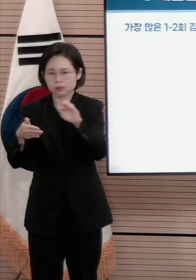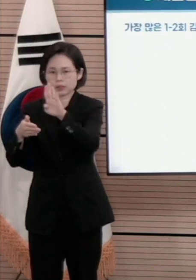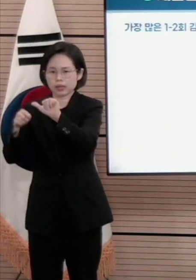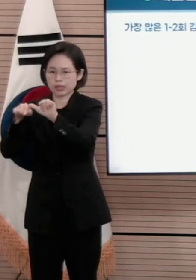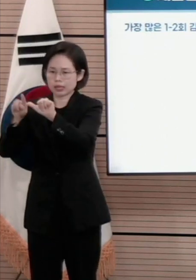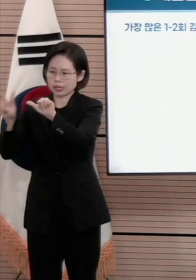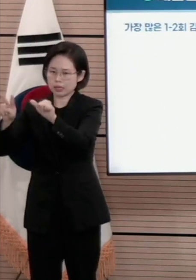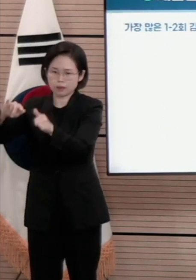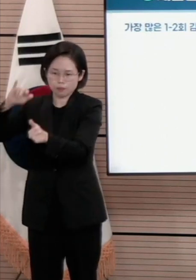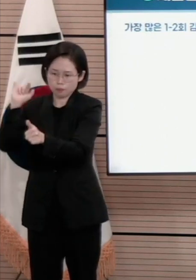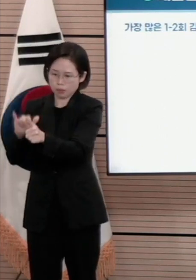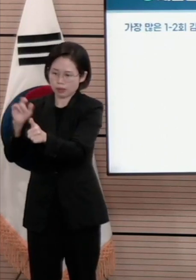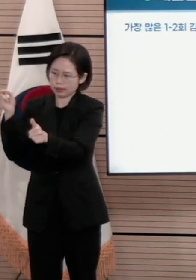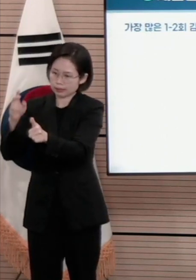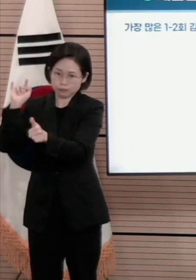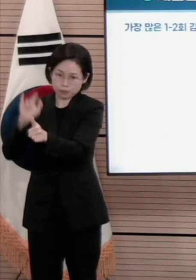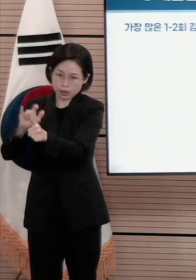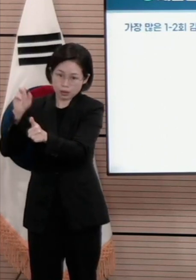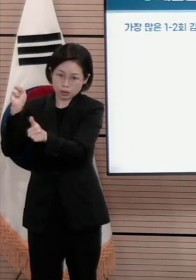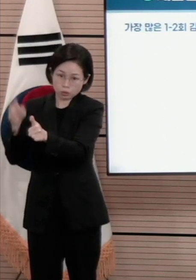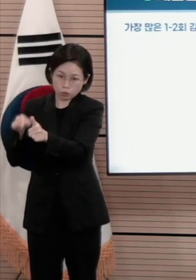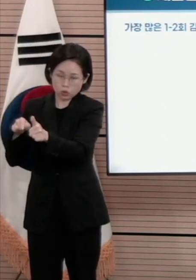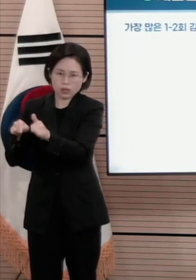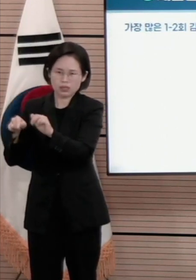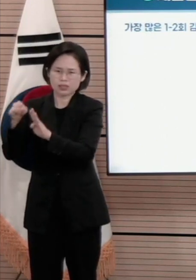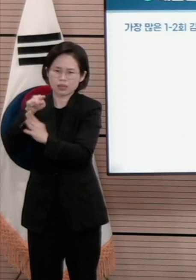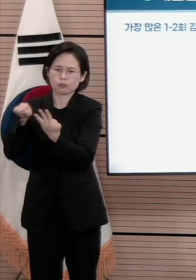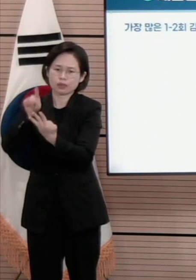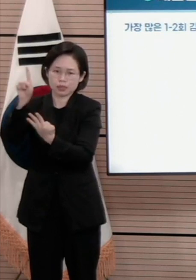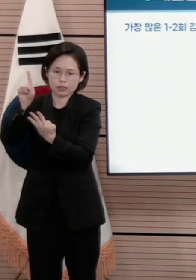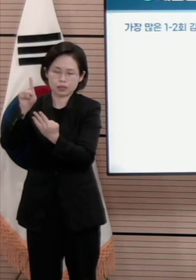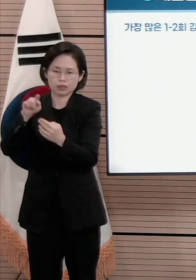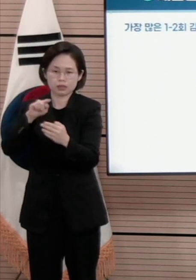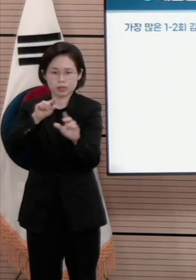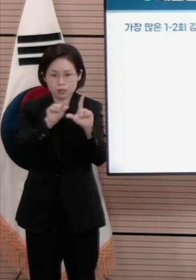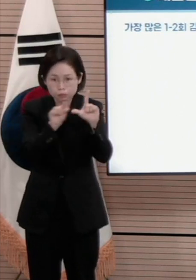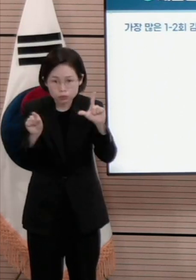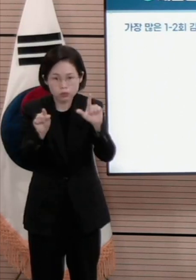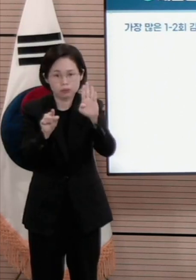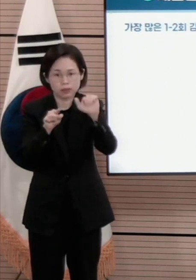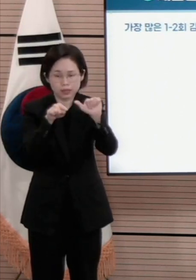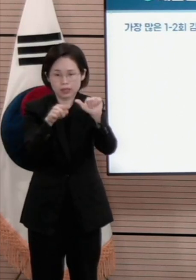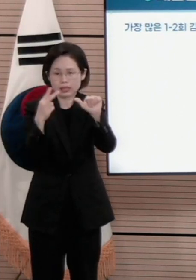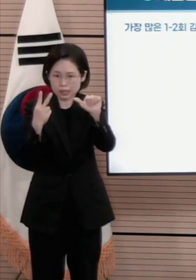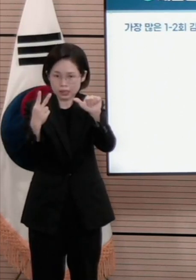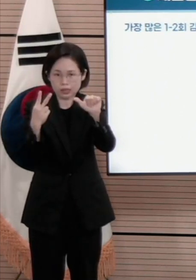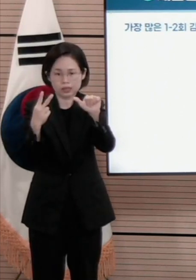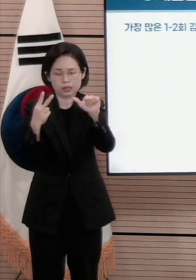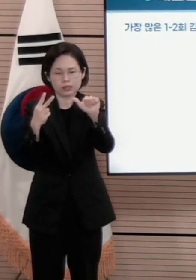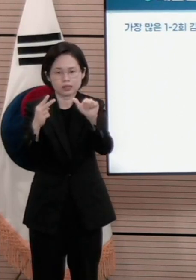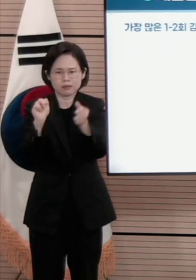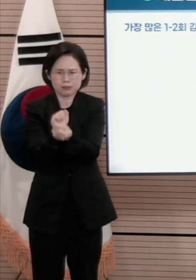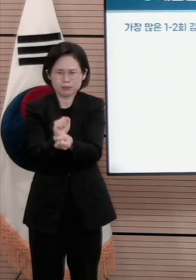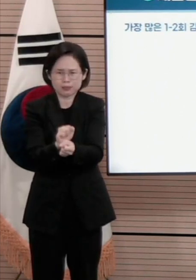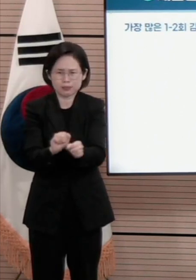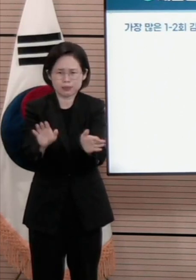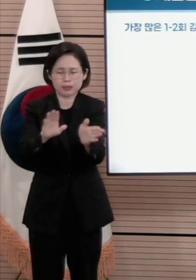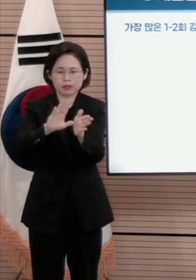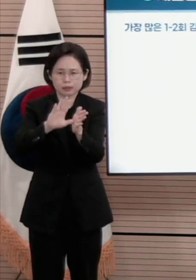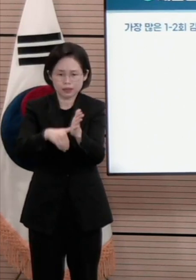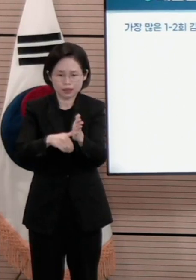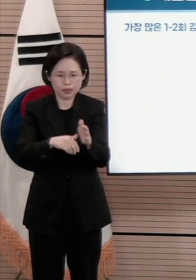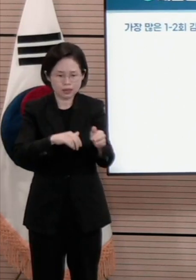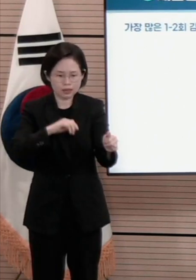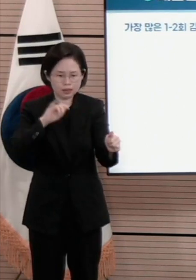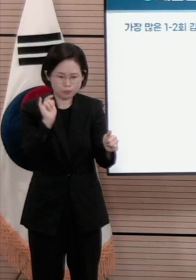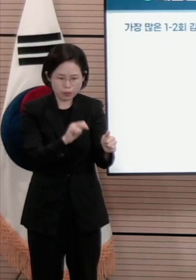1 정도를 차지하고 있고 일부의 경우에는 BA2와 유행 시기에 초감염,